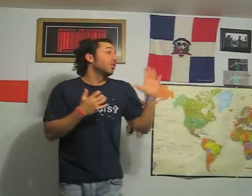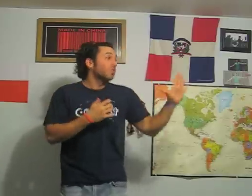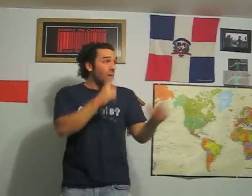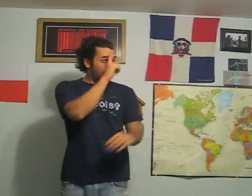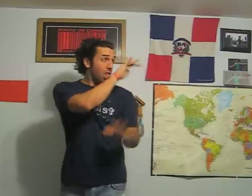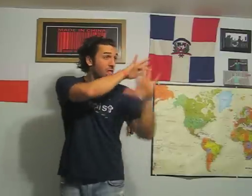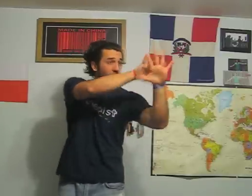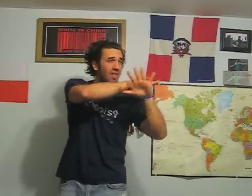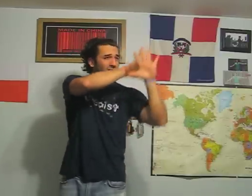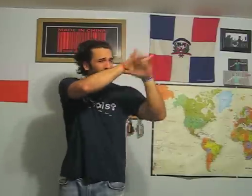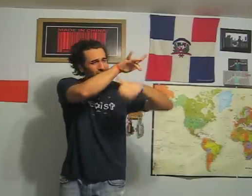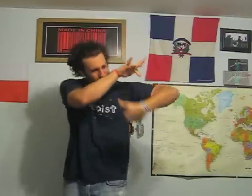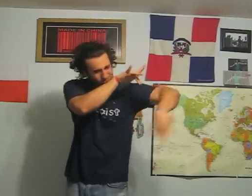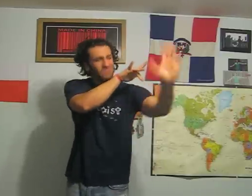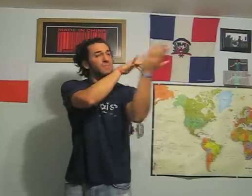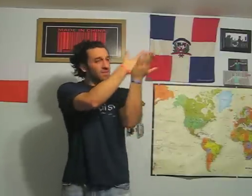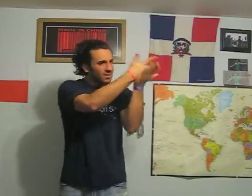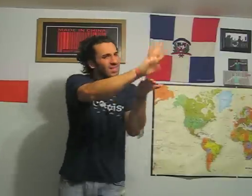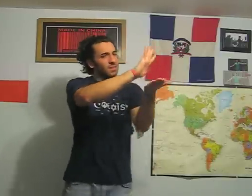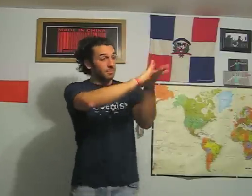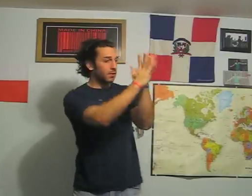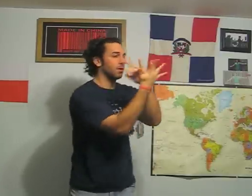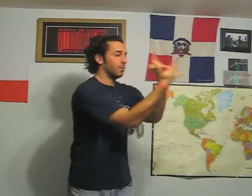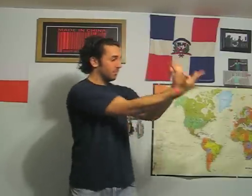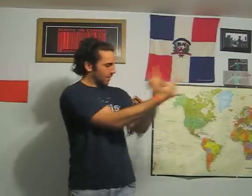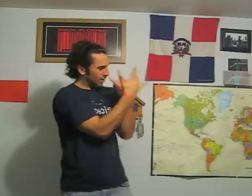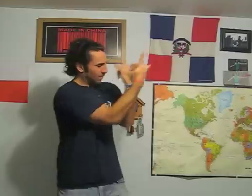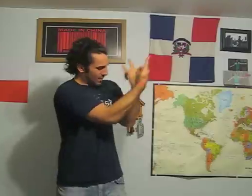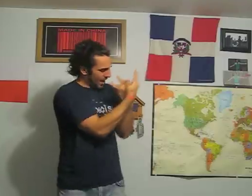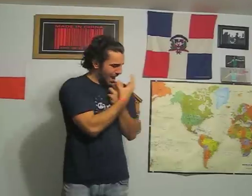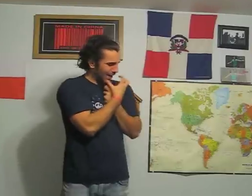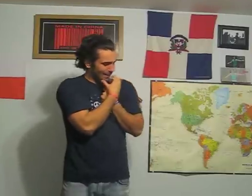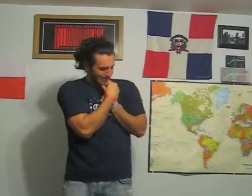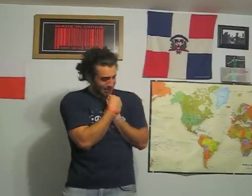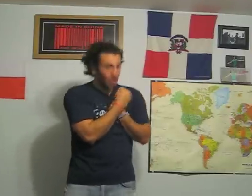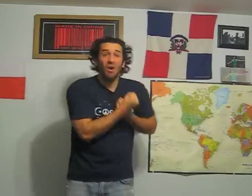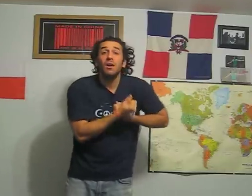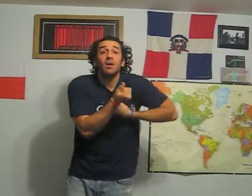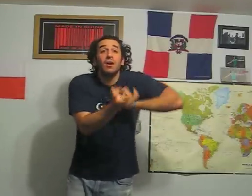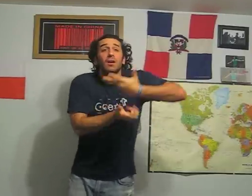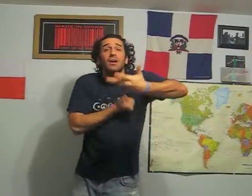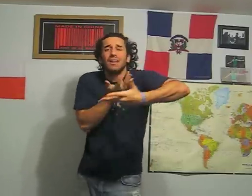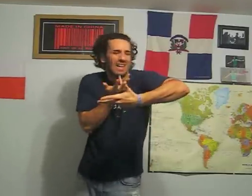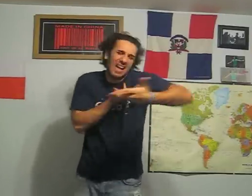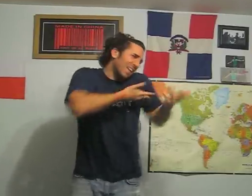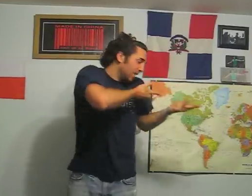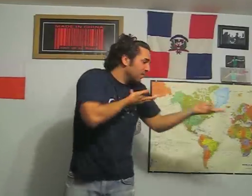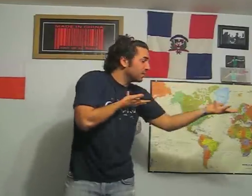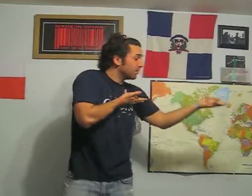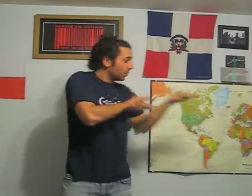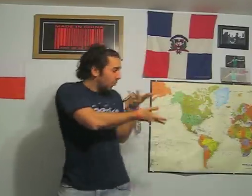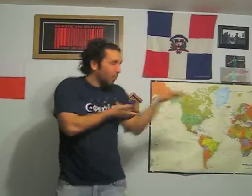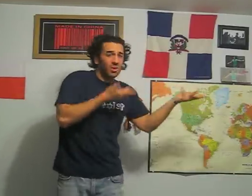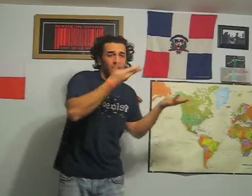sé por qué en tu te desvelas y te desesperas Yo quisiera ser tu llanto, ese